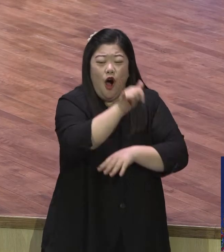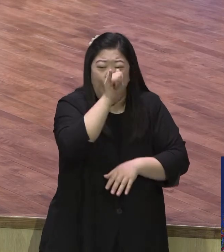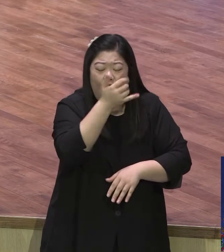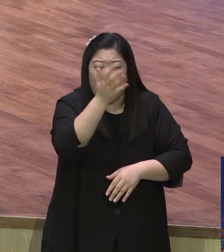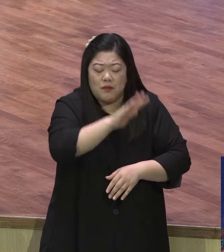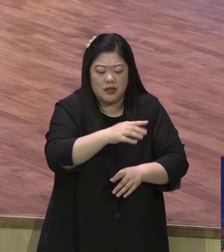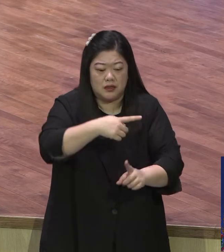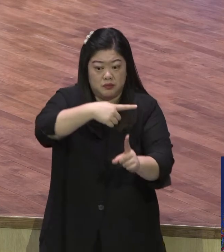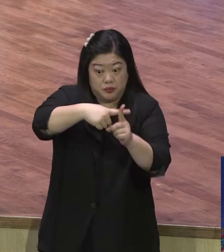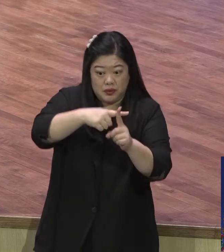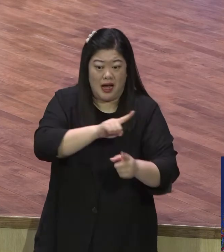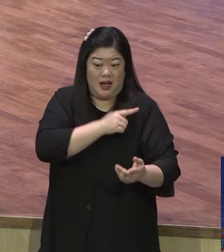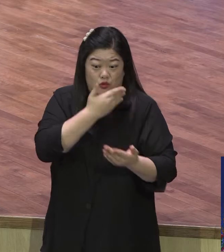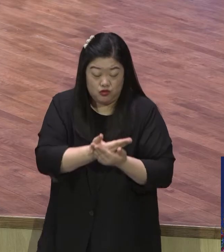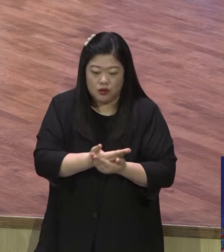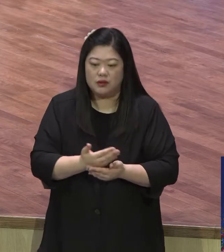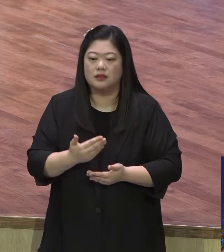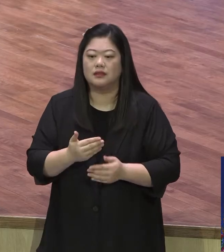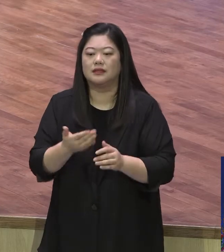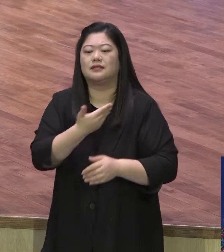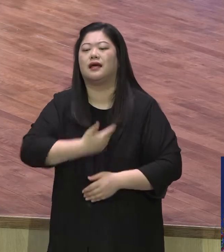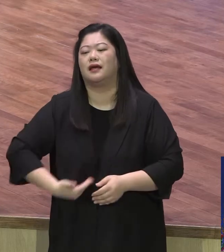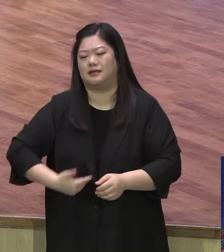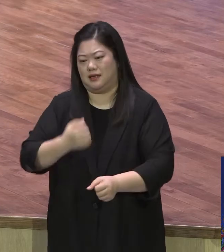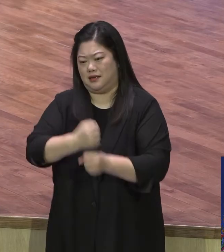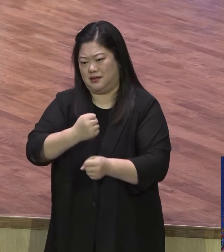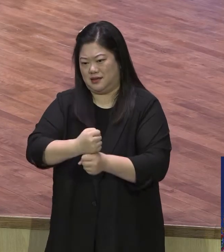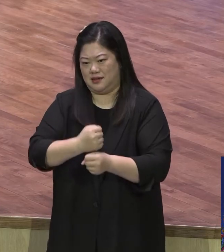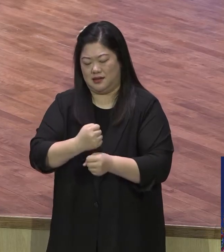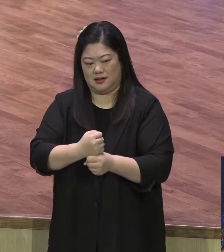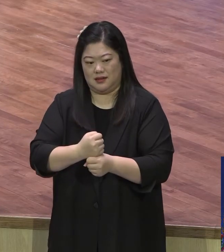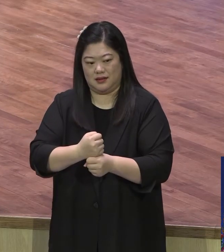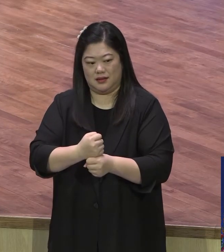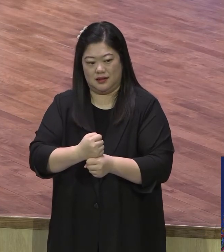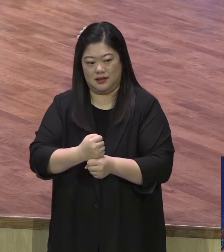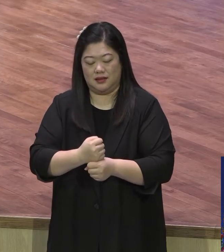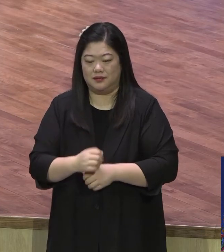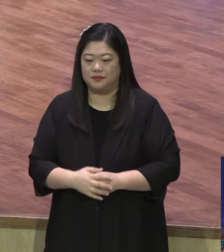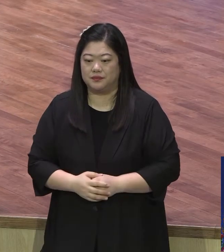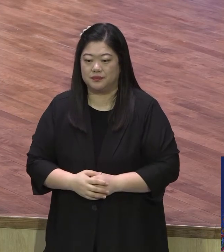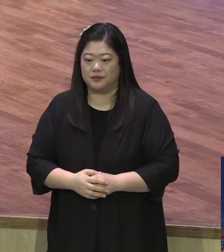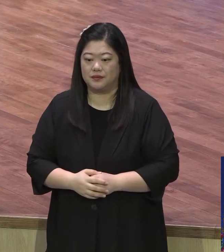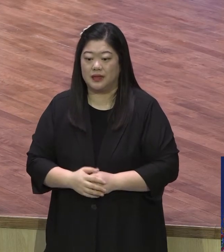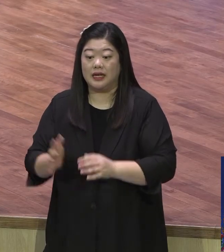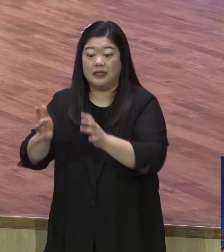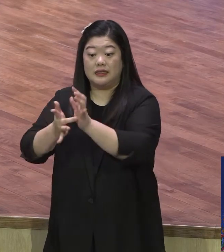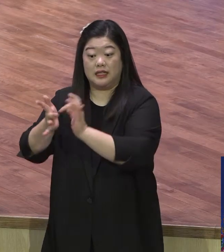제자양육 예수님 공생에 3년 동안 이 땅에 계시면서 뭐했어요 무리들에게